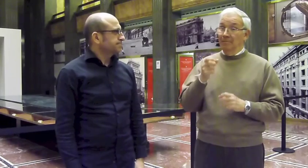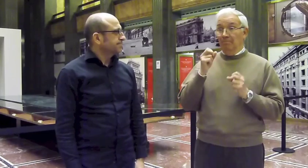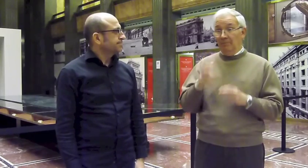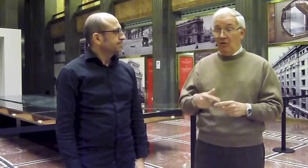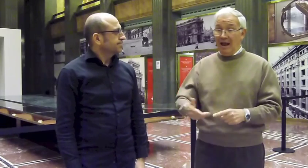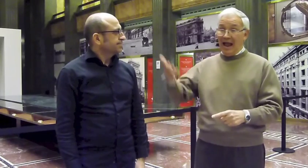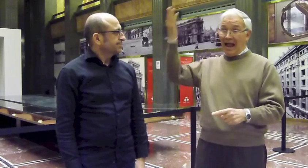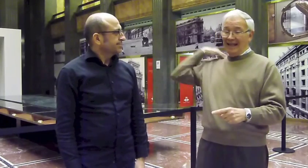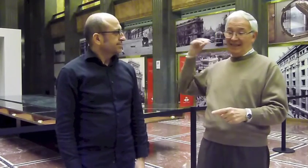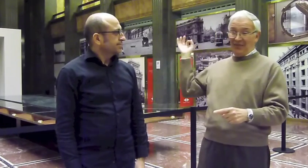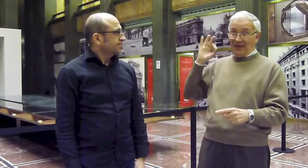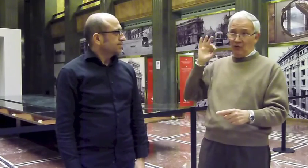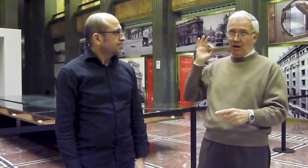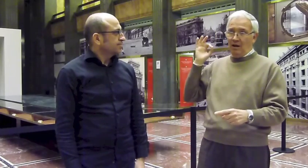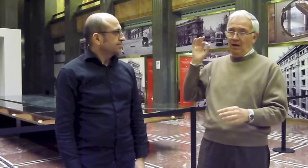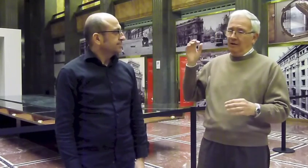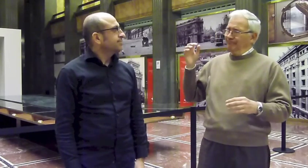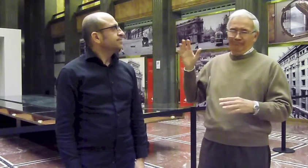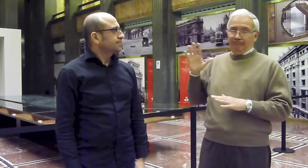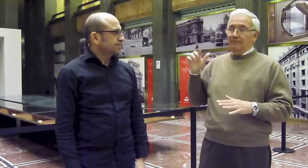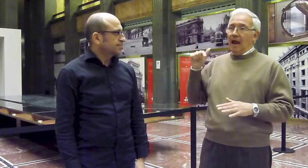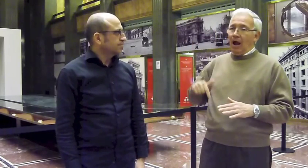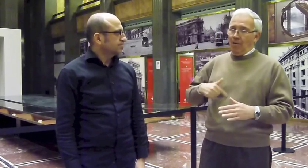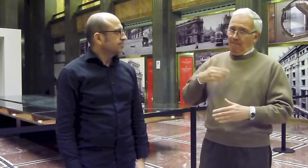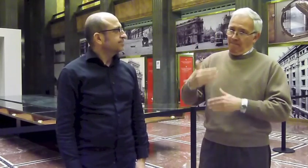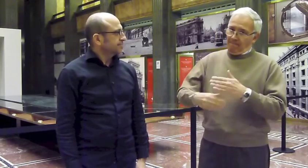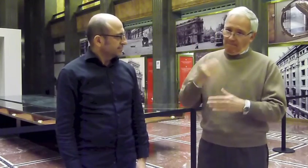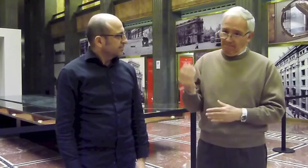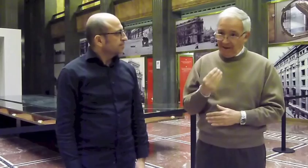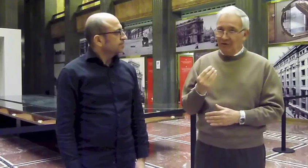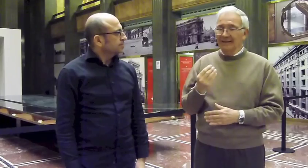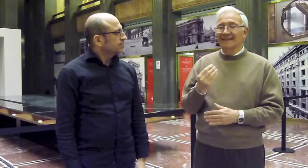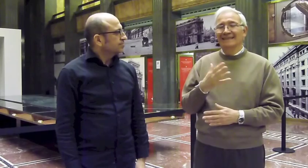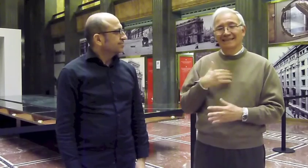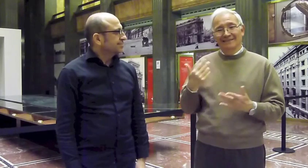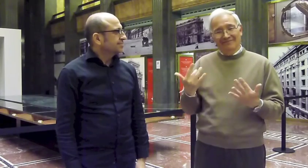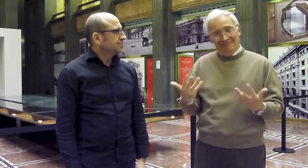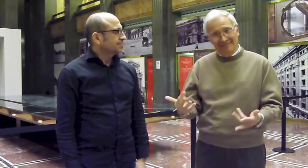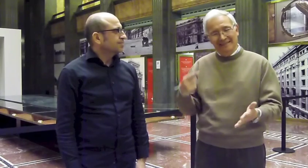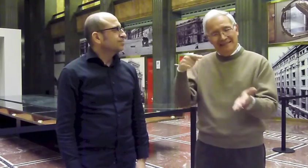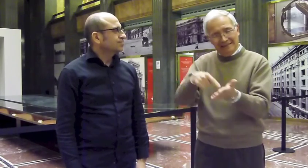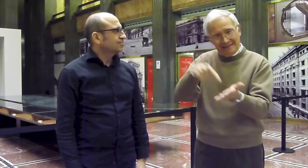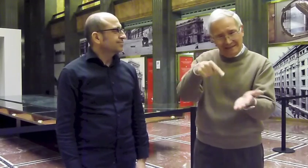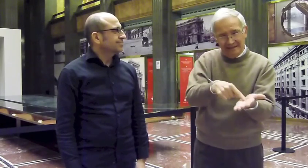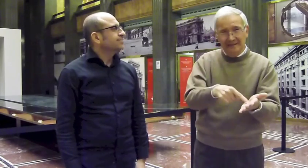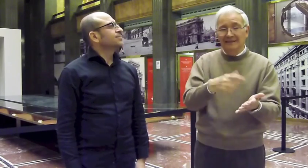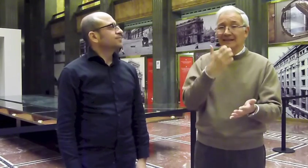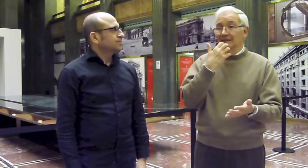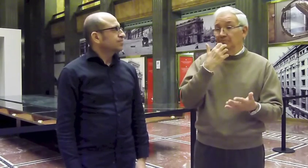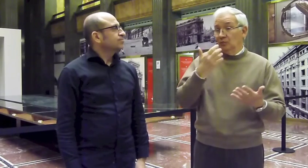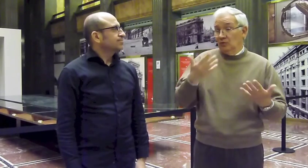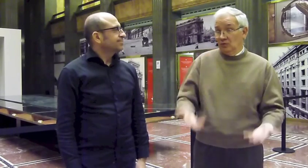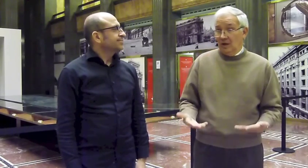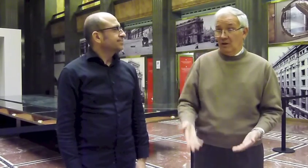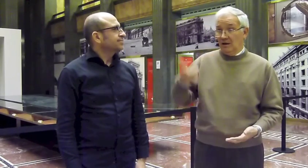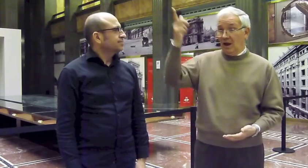es completa. Evidentemente era mucho peor antes y ahora está mucho mejor la situación de accesibilidad, pero tenemos que